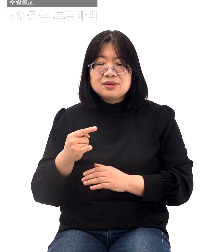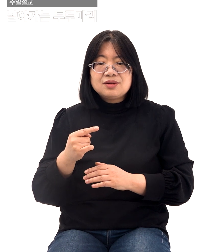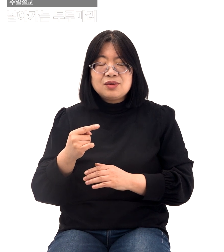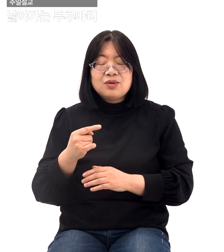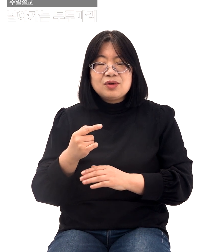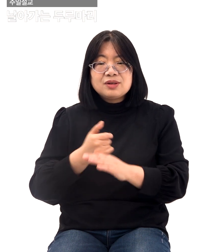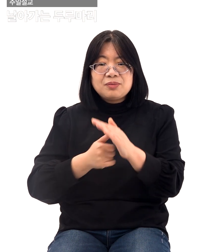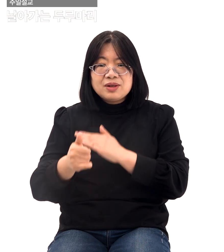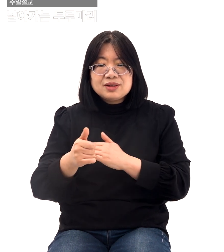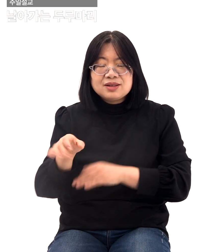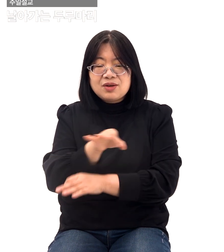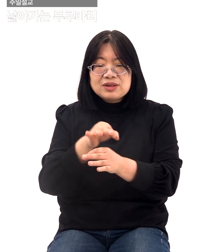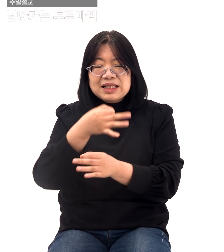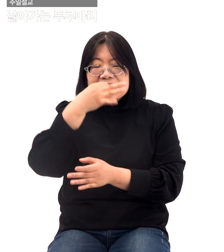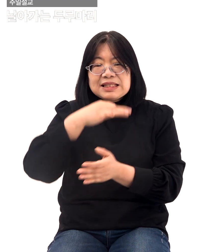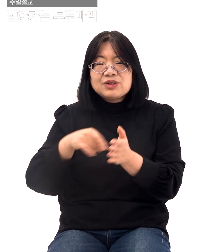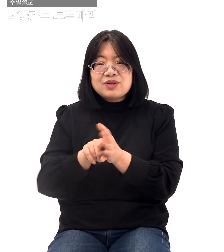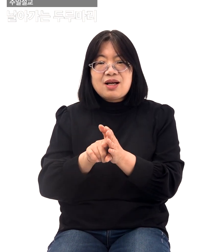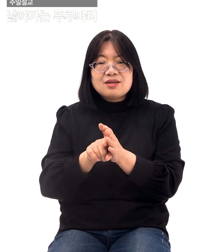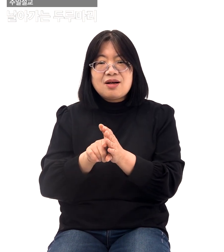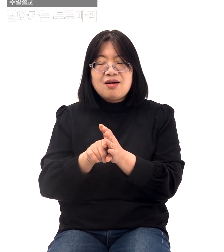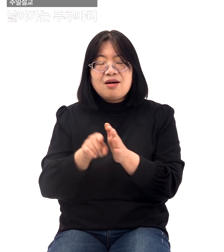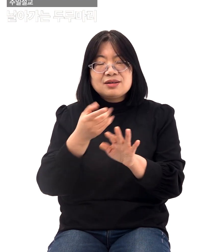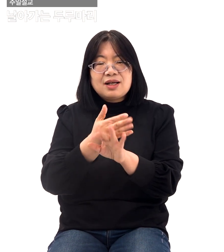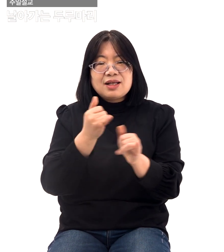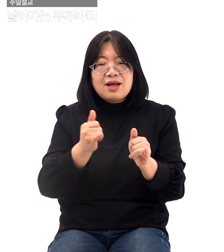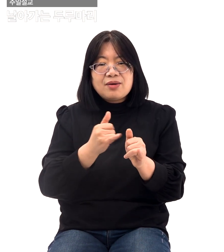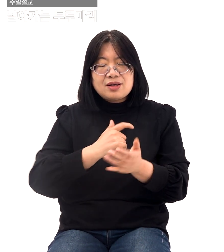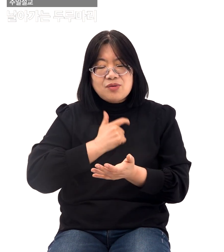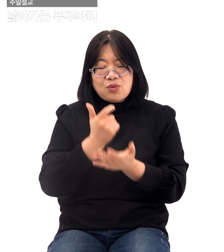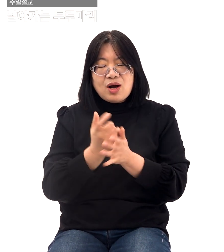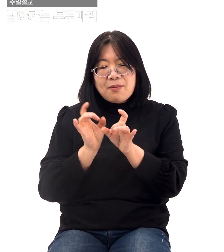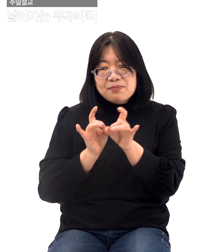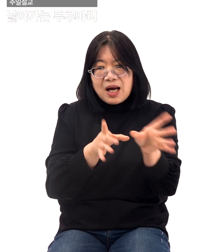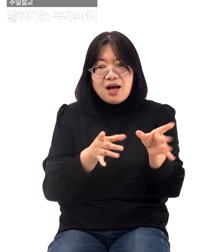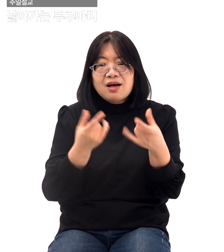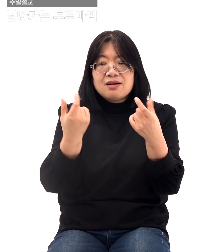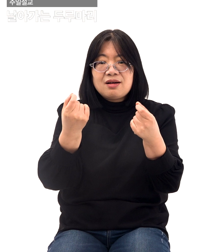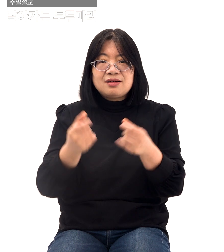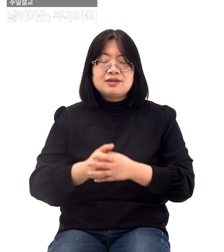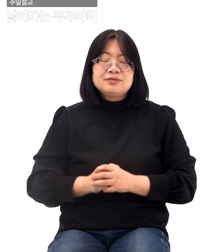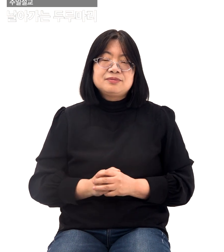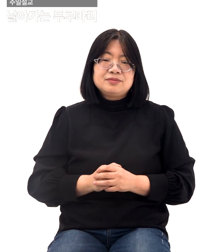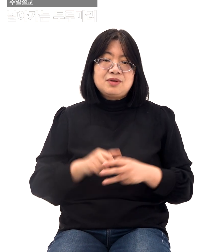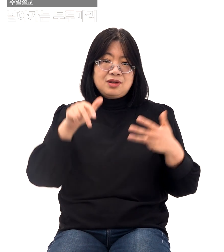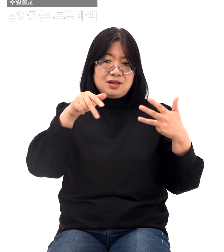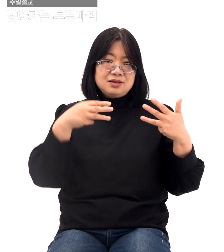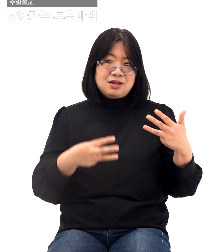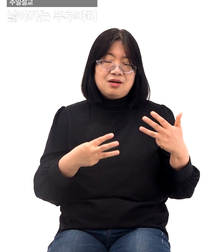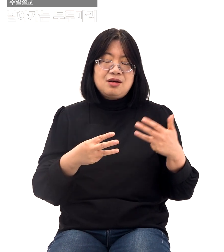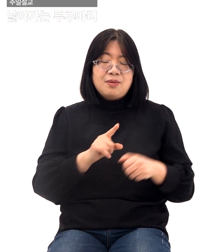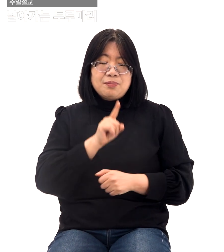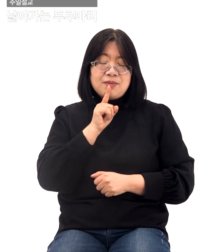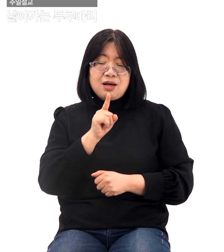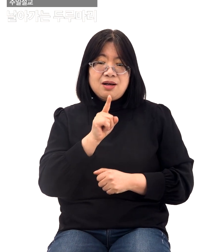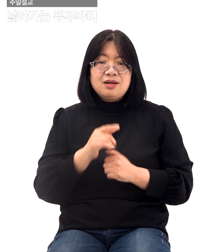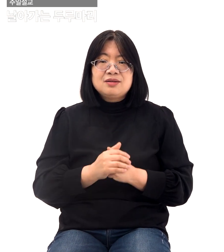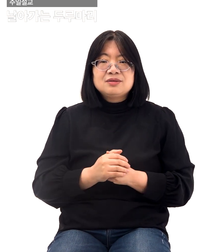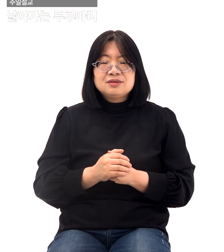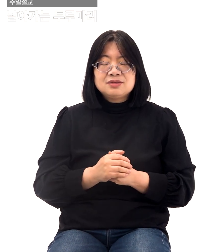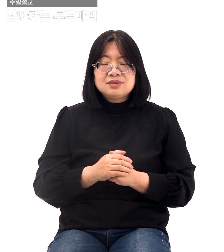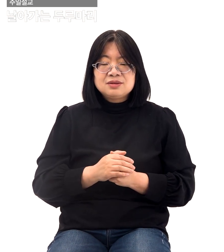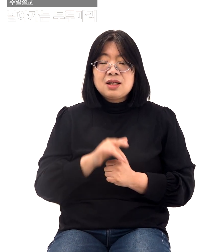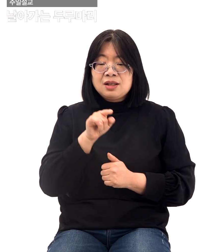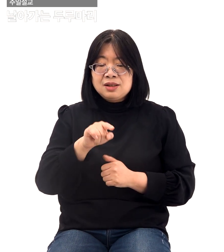위해서. 성경을 다시 보십시다. 8절. 그가 이르되 이는